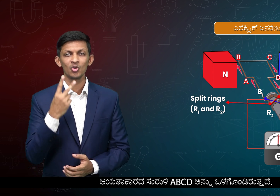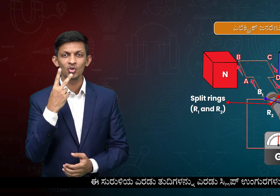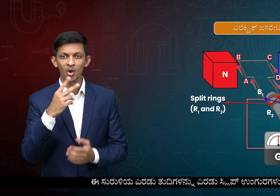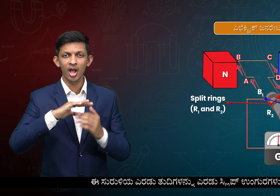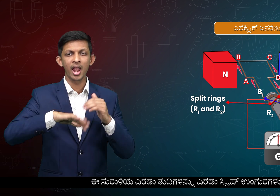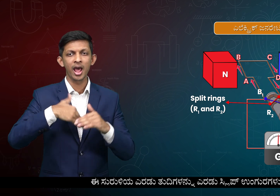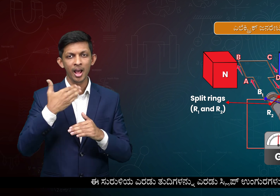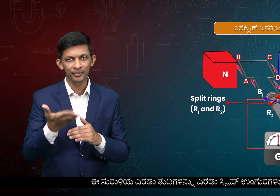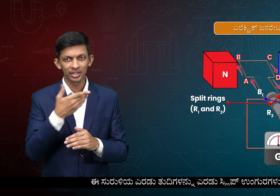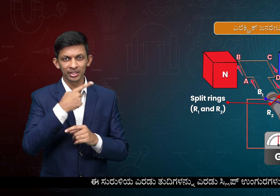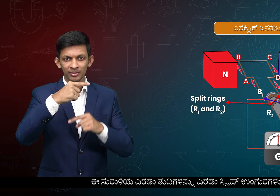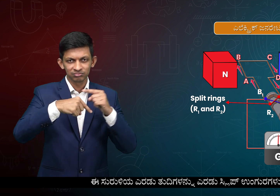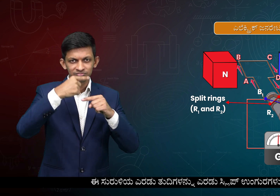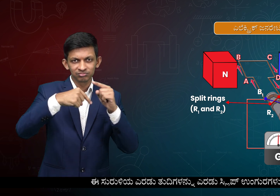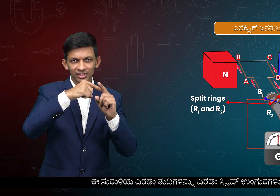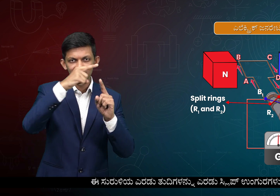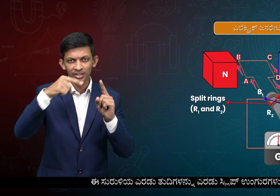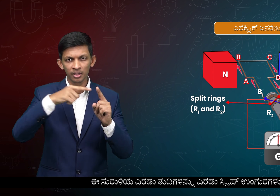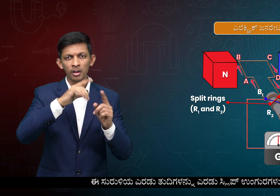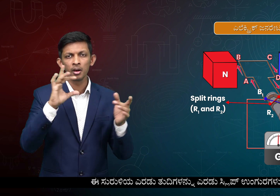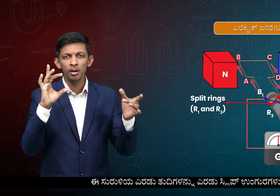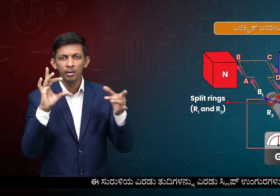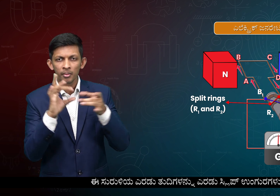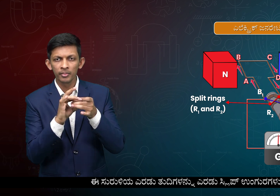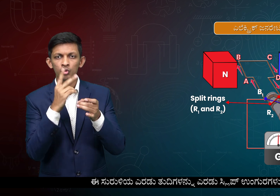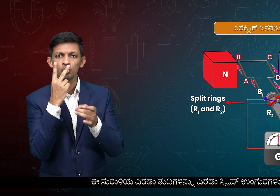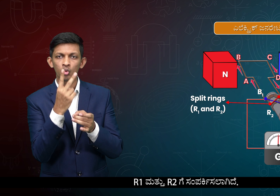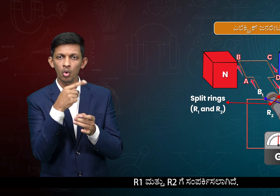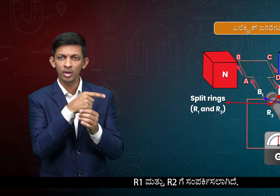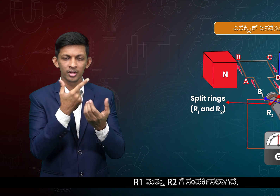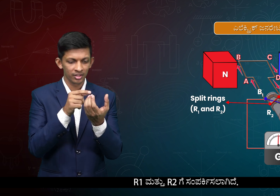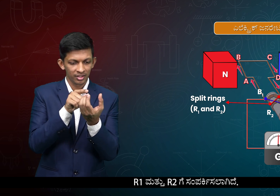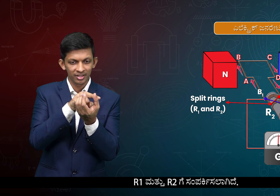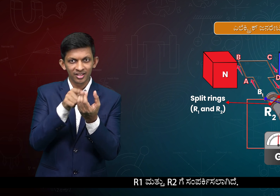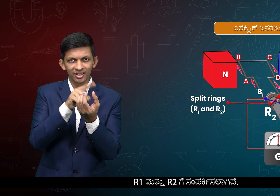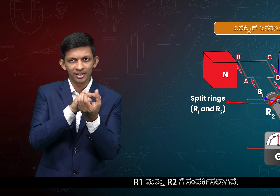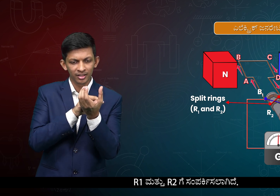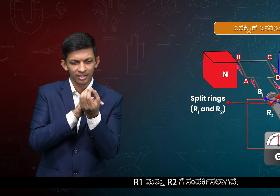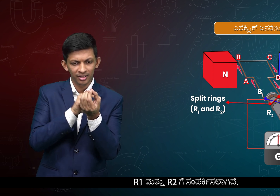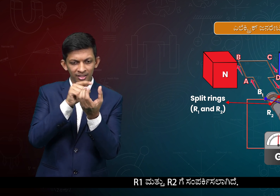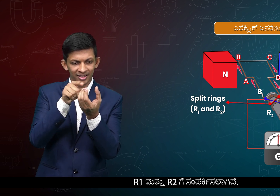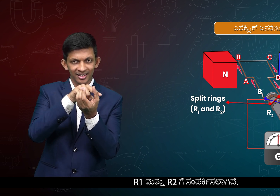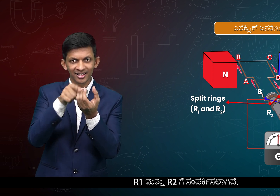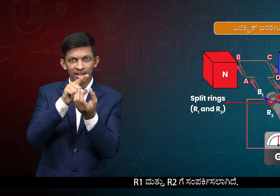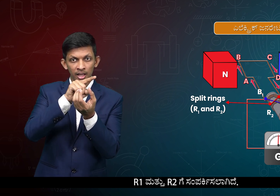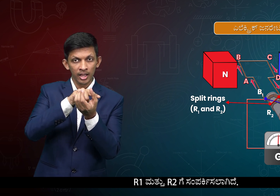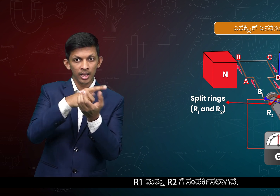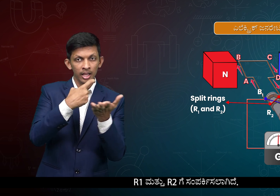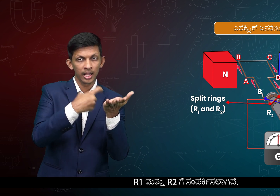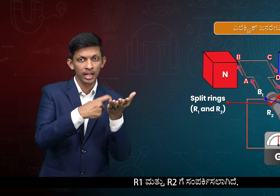ಈ ಸುರುಳಿಯ ಎರಡು ತುದಿಗಳನ್ನು ಎರಡು ಸ್ಲಿಪ್ ಉಂಗುರಗಳು R1 ಮತ್ತು R2ಗೆ